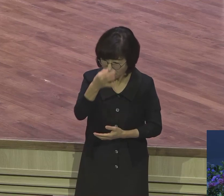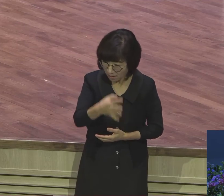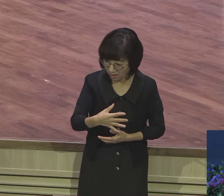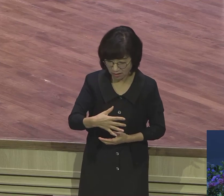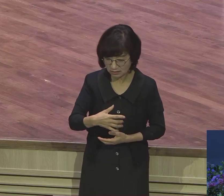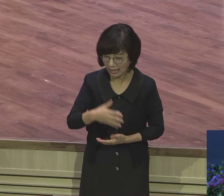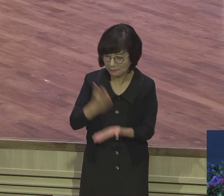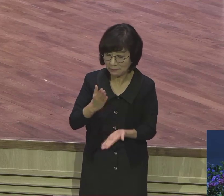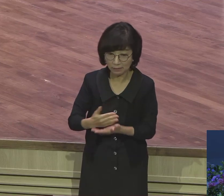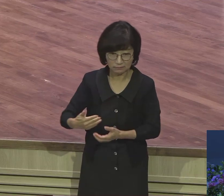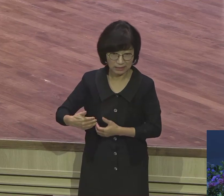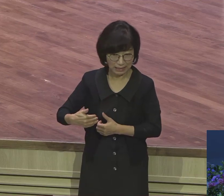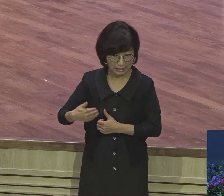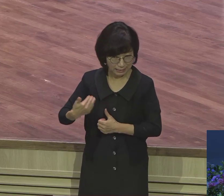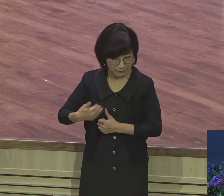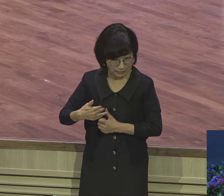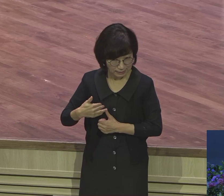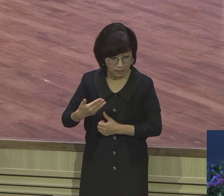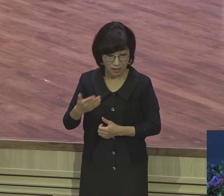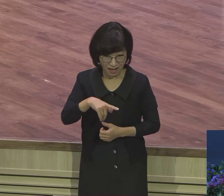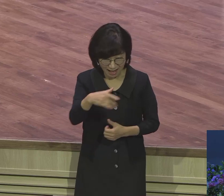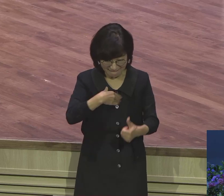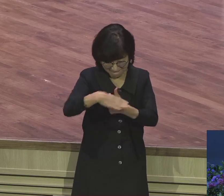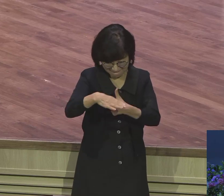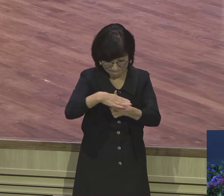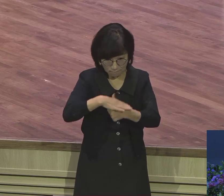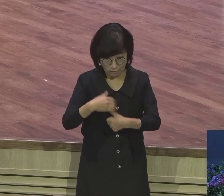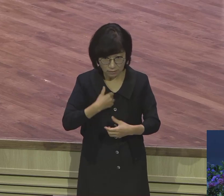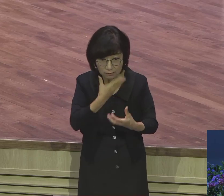나를 괴롭히고 나를 고통스러워하는 사람을 축복하라.